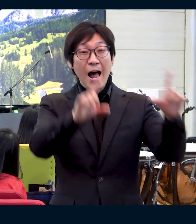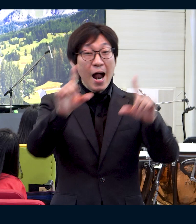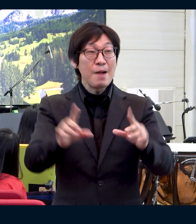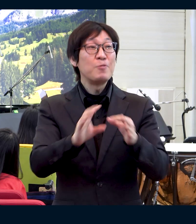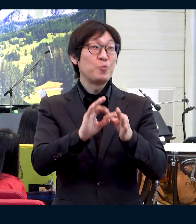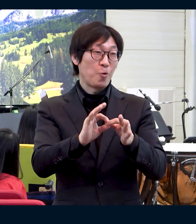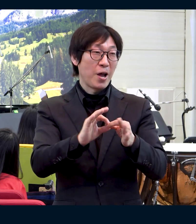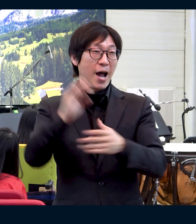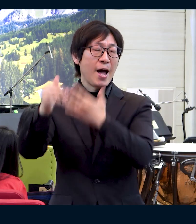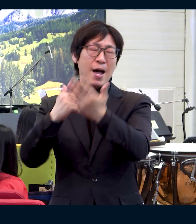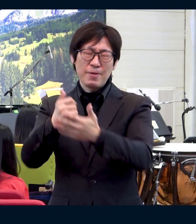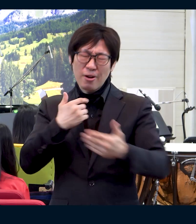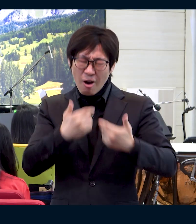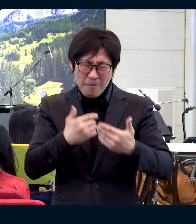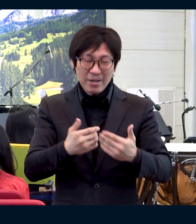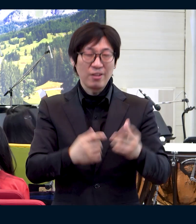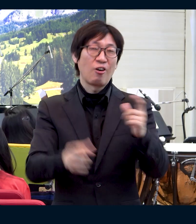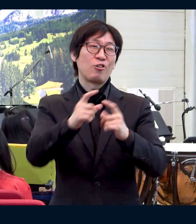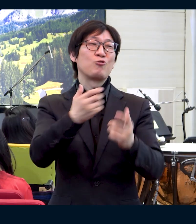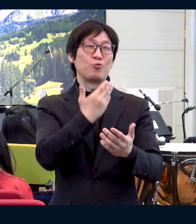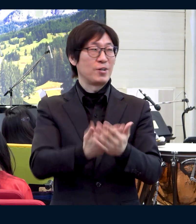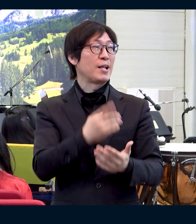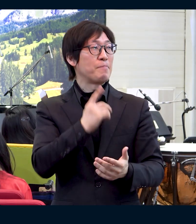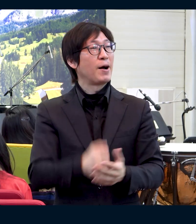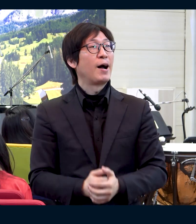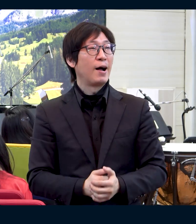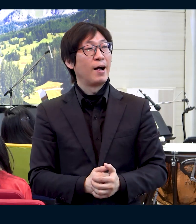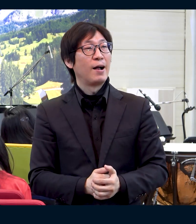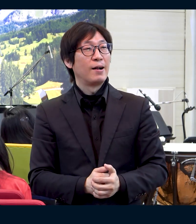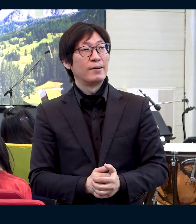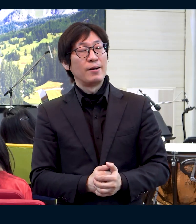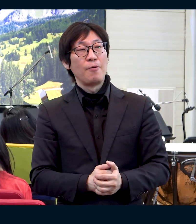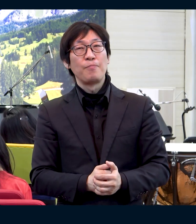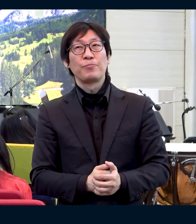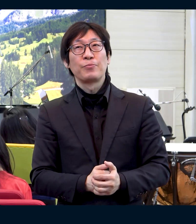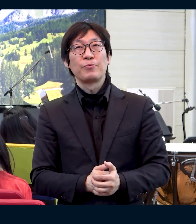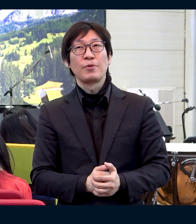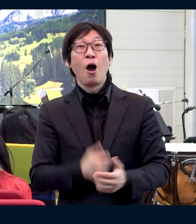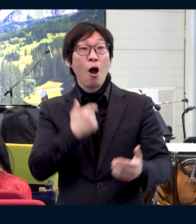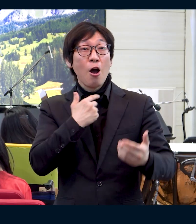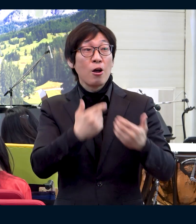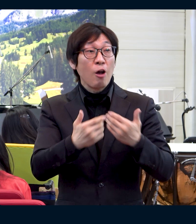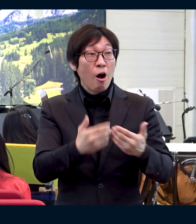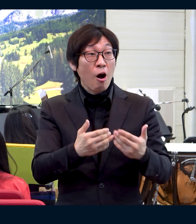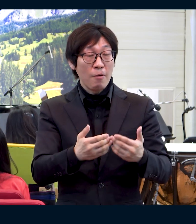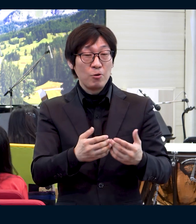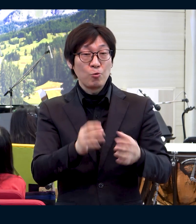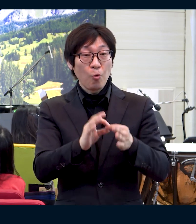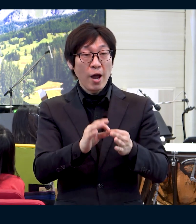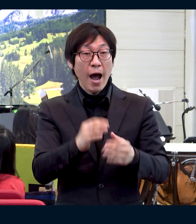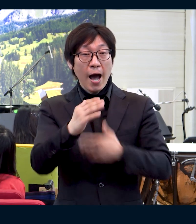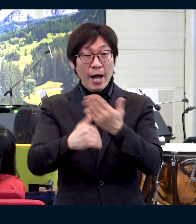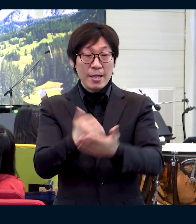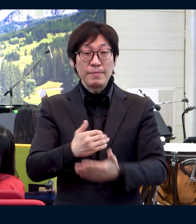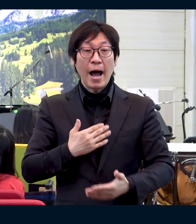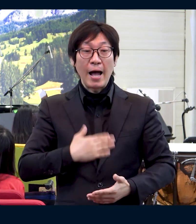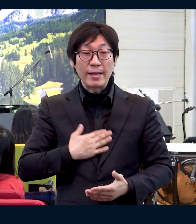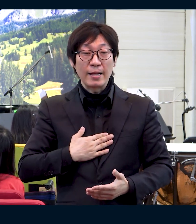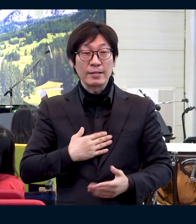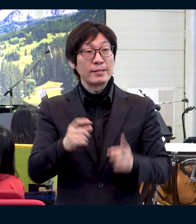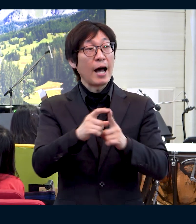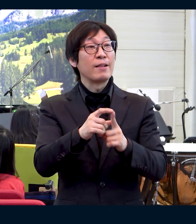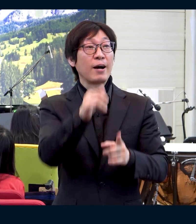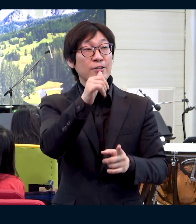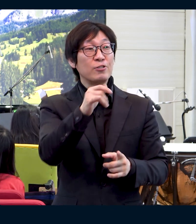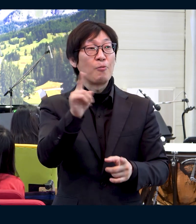체험하는 것이 중요함을 말씀드리는 것입니다. 우리는 이렇게 경험을 통해서 하나님을 안다라고 말할 때 히브리 언어로는 야다라는 그런